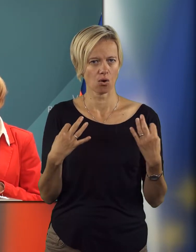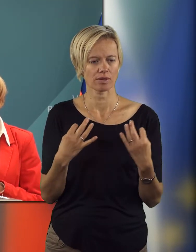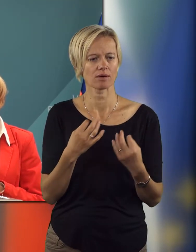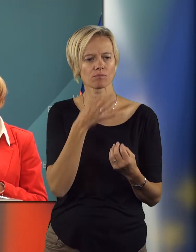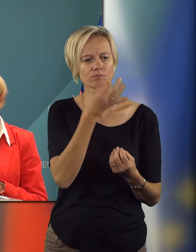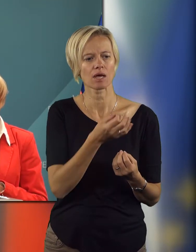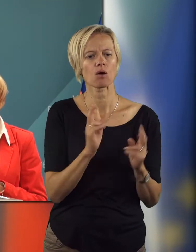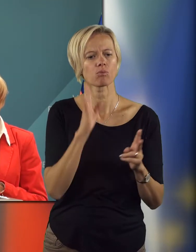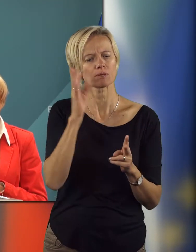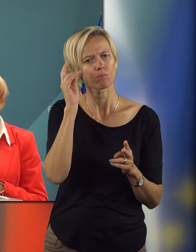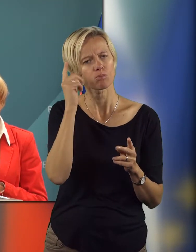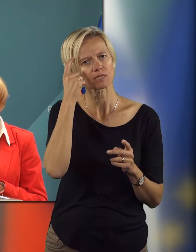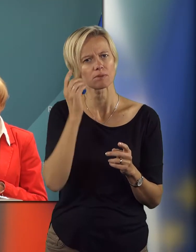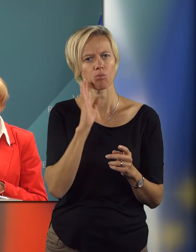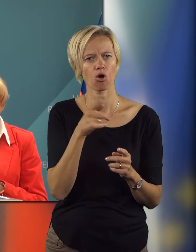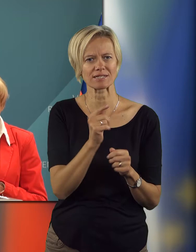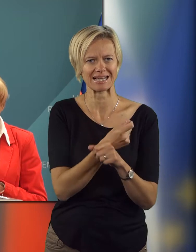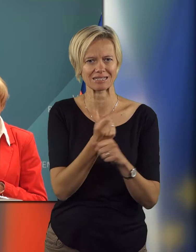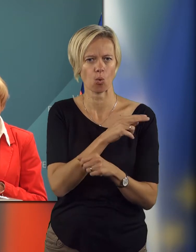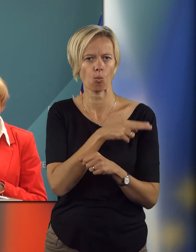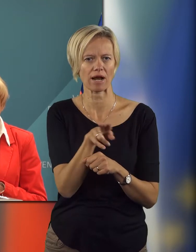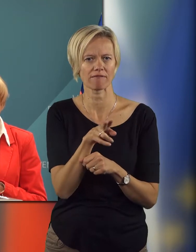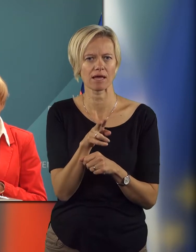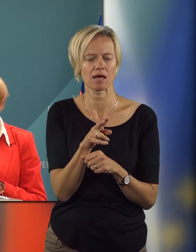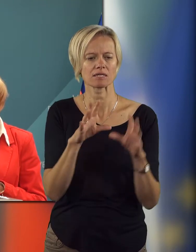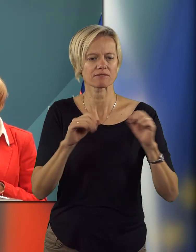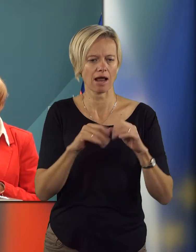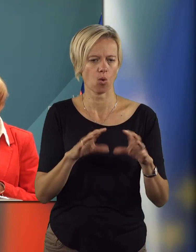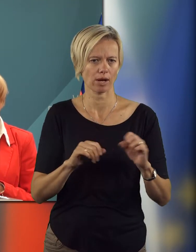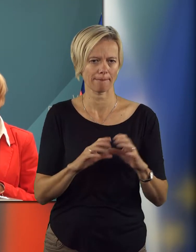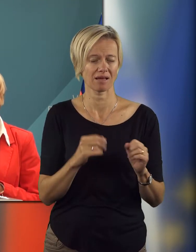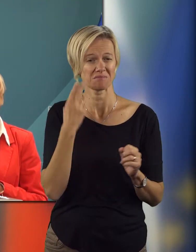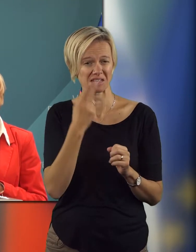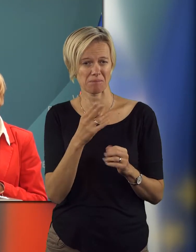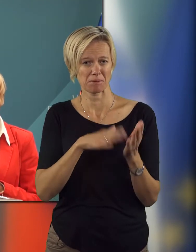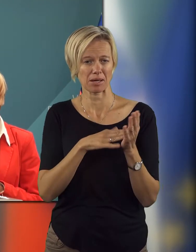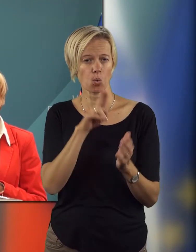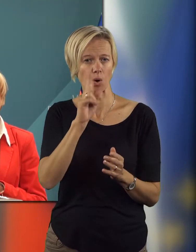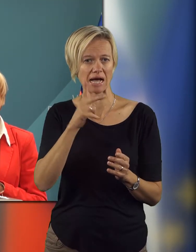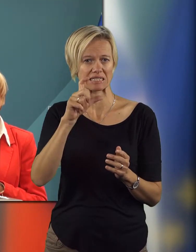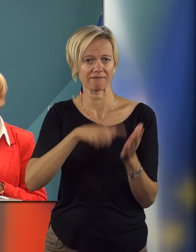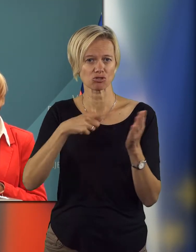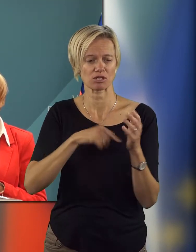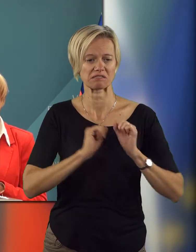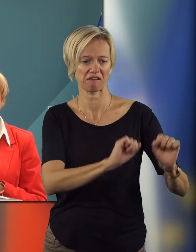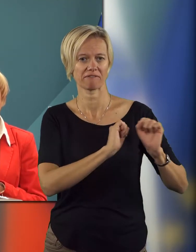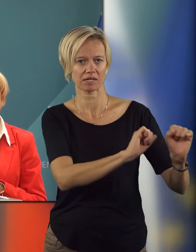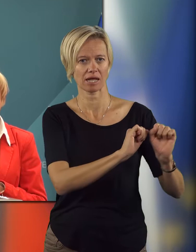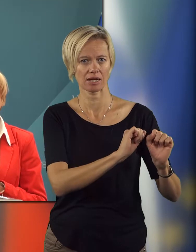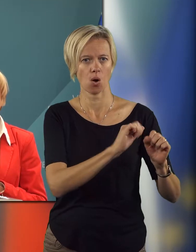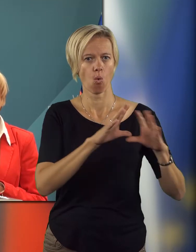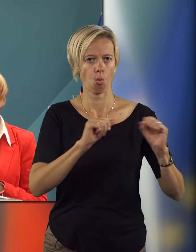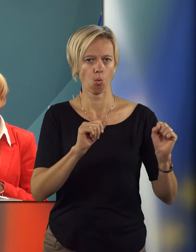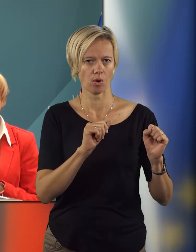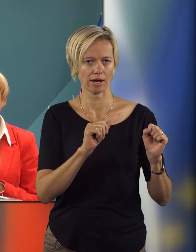vprašanje, kako boste poskrbeli, da bodo sanacijske uprave dejansko izvajale ukrepe. Videli smo recimo v primeru UKC, da je bilo večkrat zavrnjen